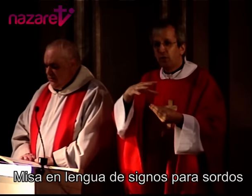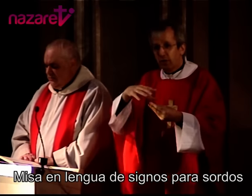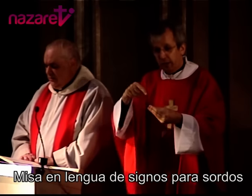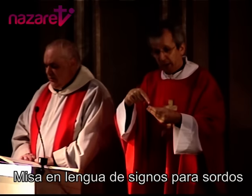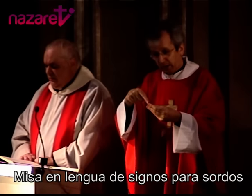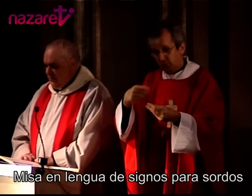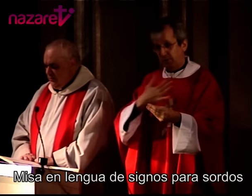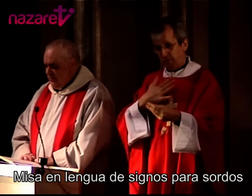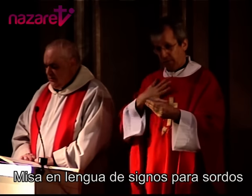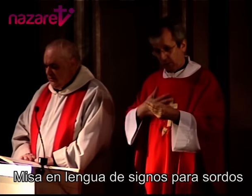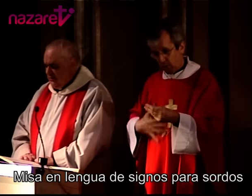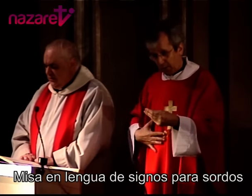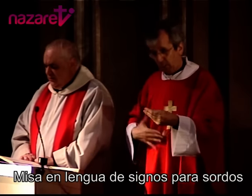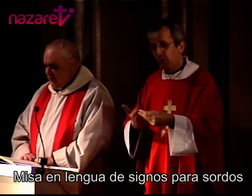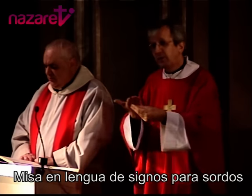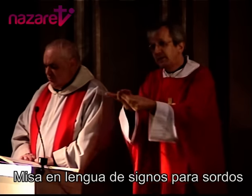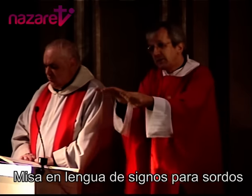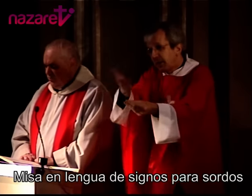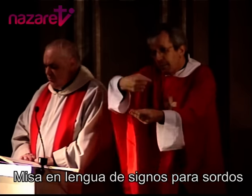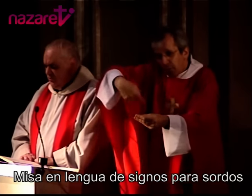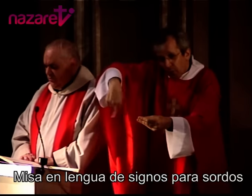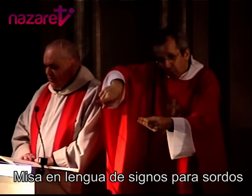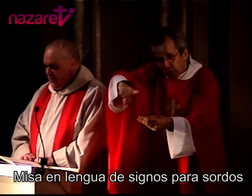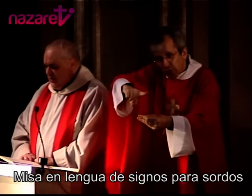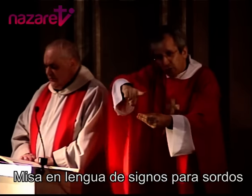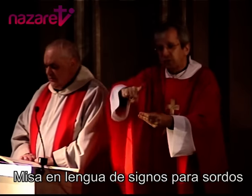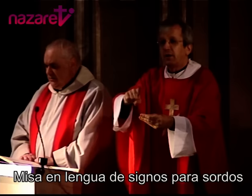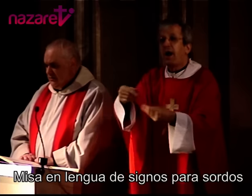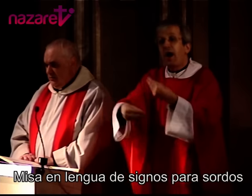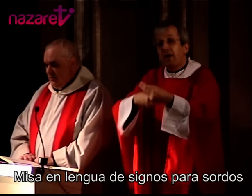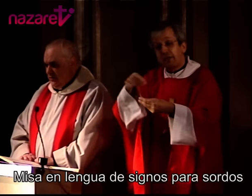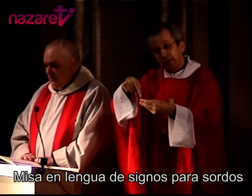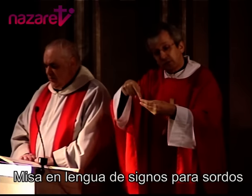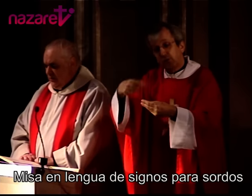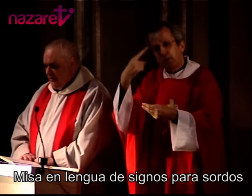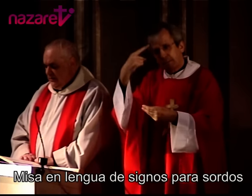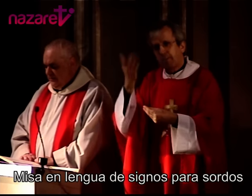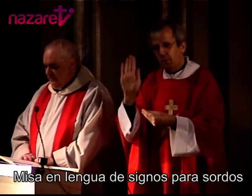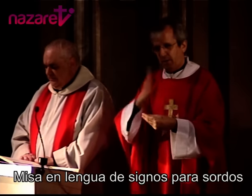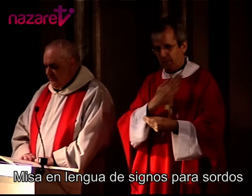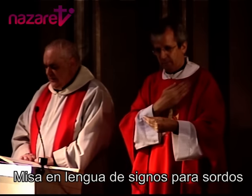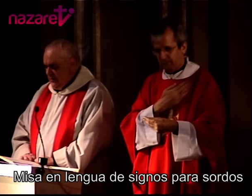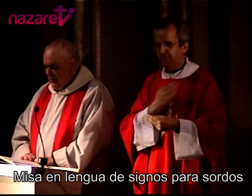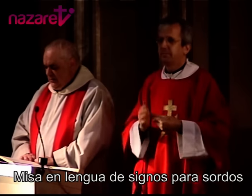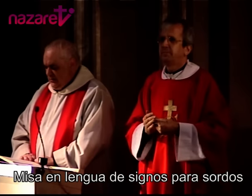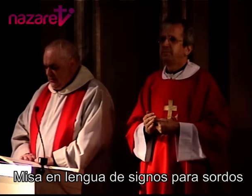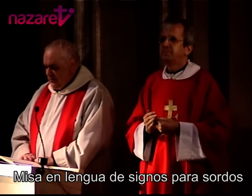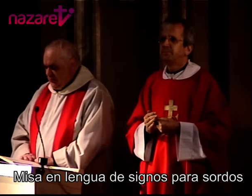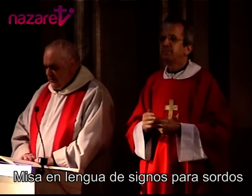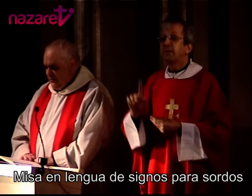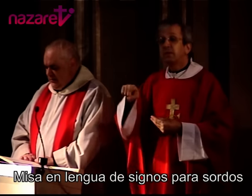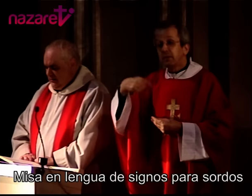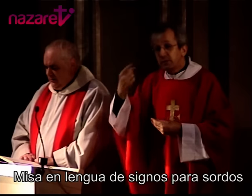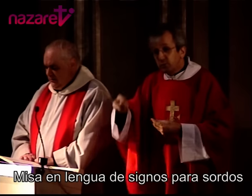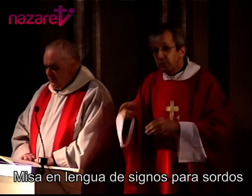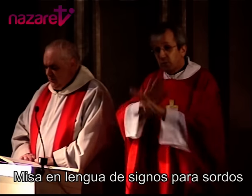«Esto es mi cuerpo, que se entrega por vosotros. Haced esto en memoria mía». Después